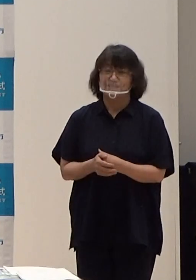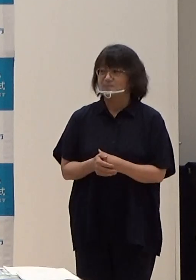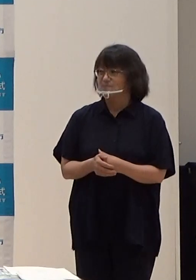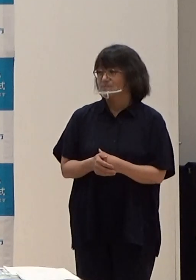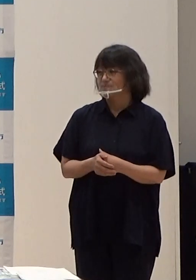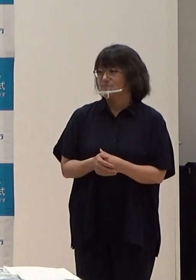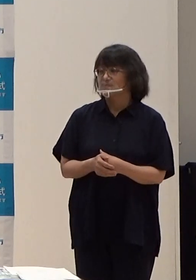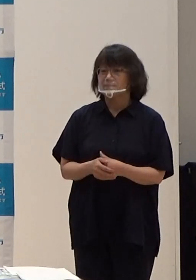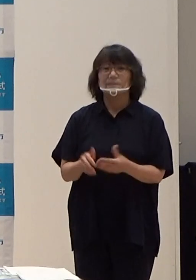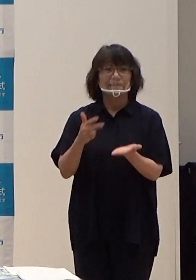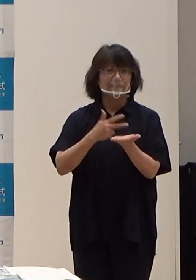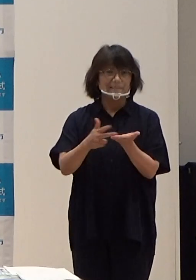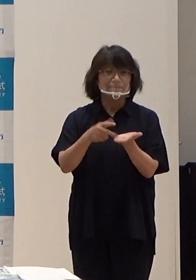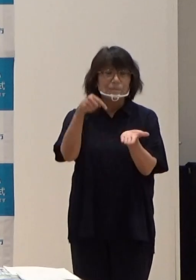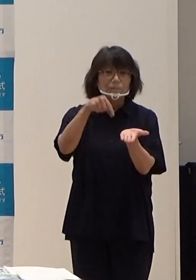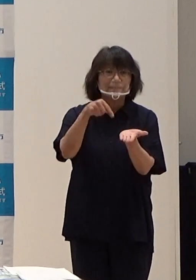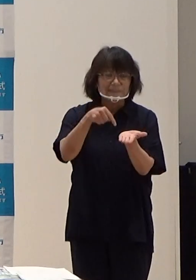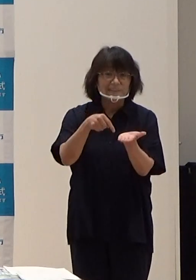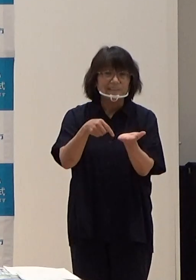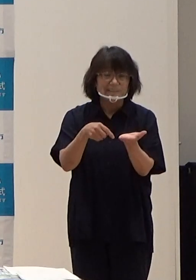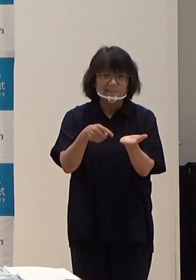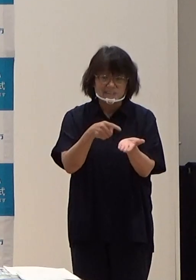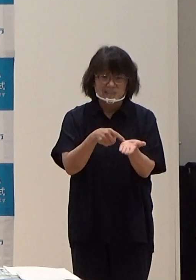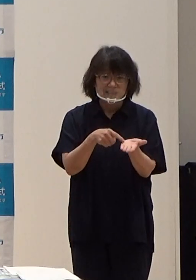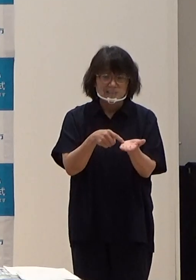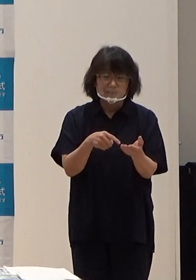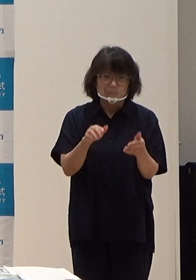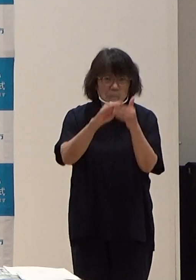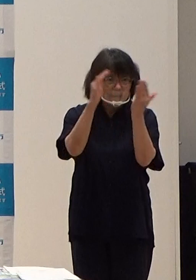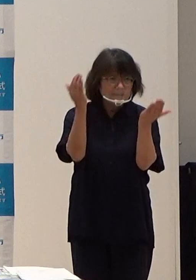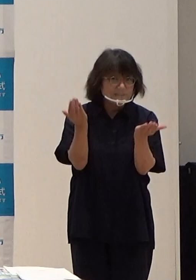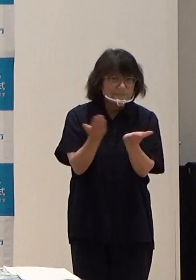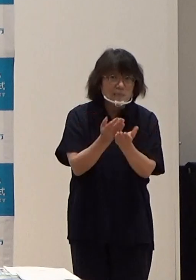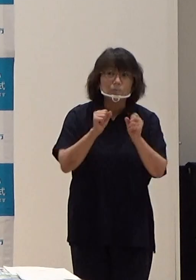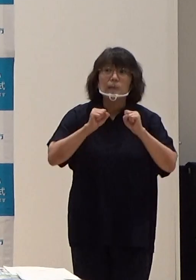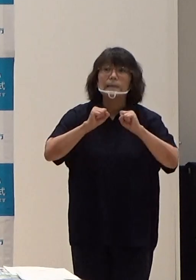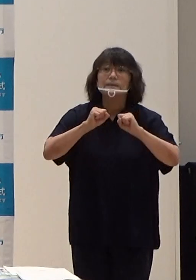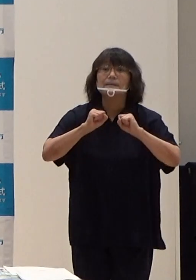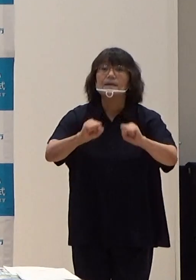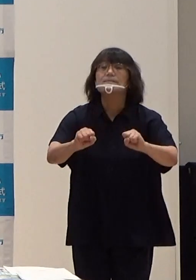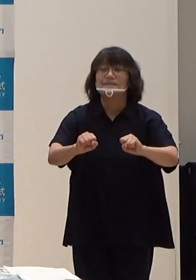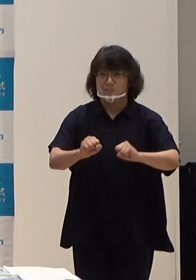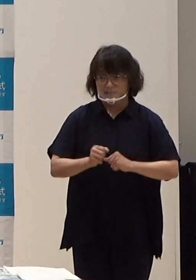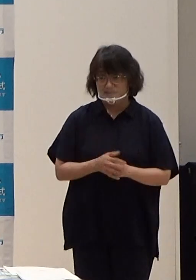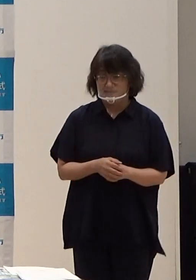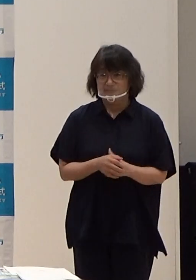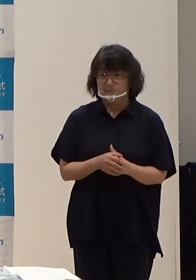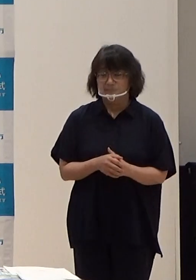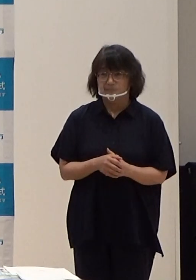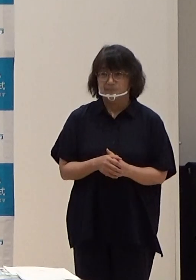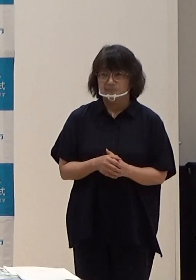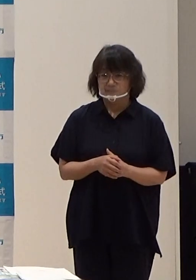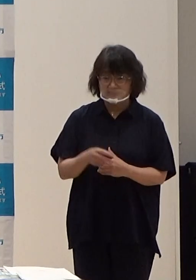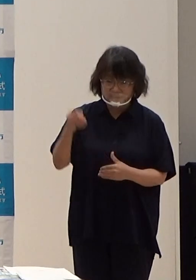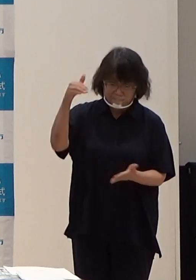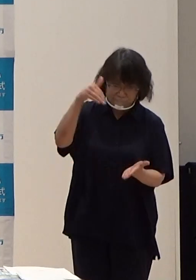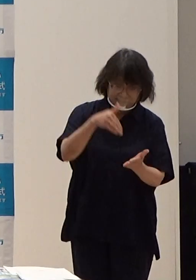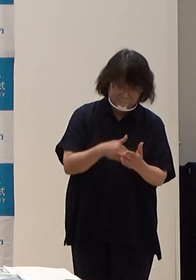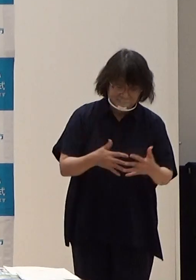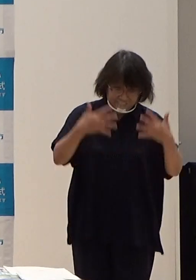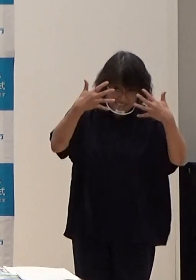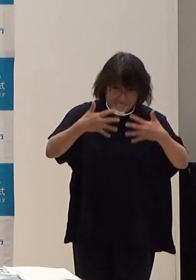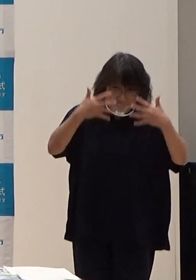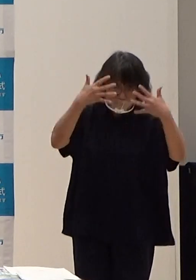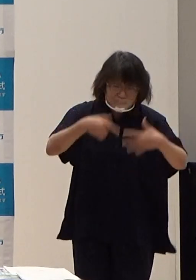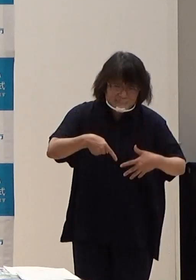にどれも通年実施中というものでございます。一番下に何かテレビの新婚さんいらっしゃいじゃないん